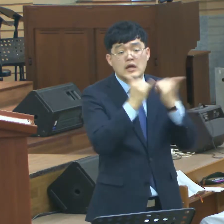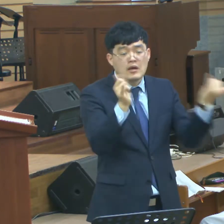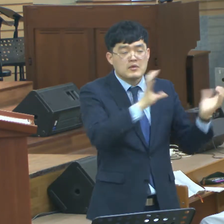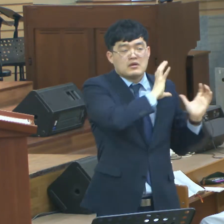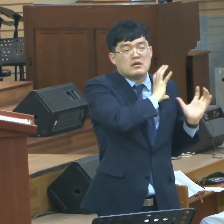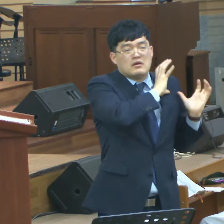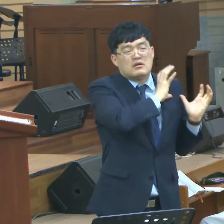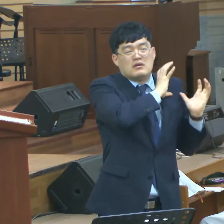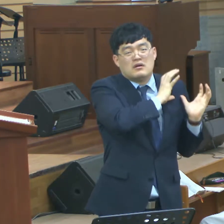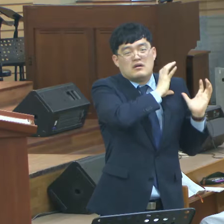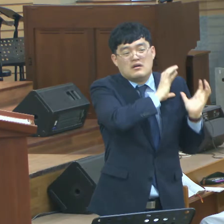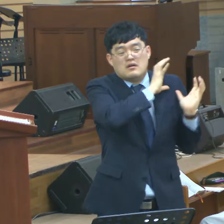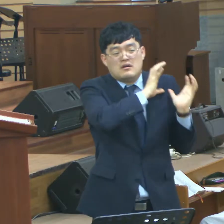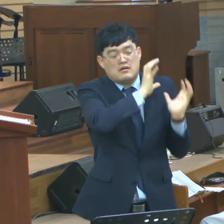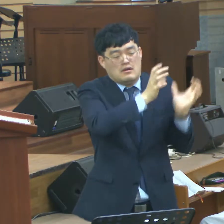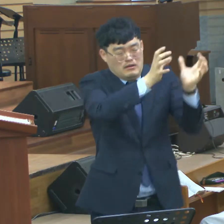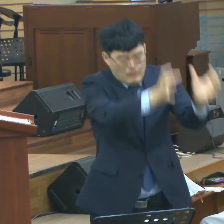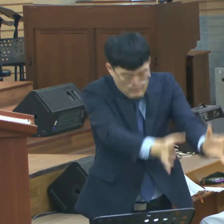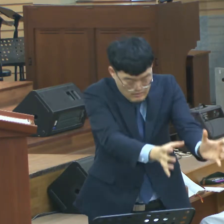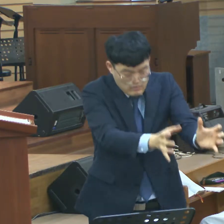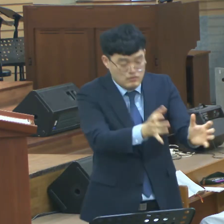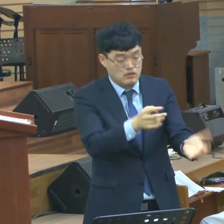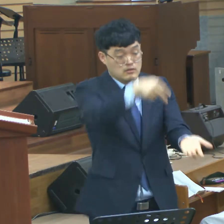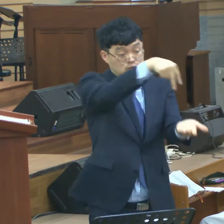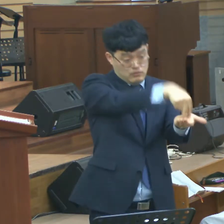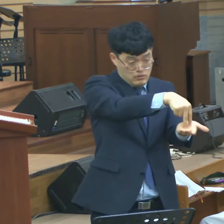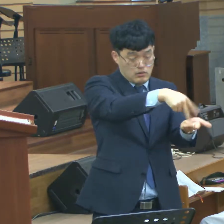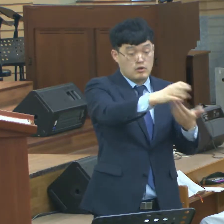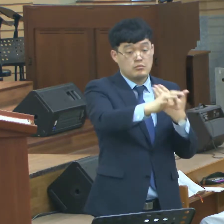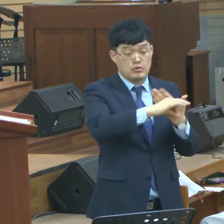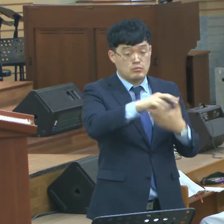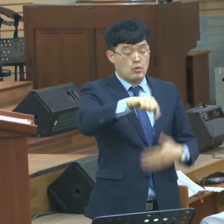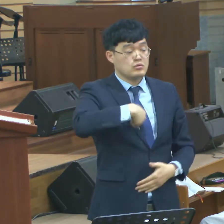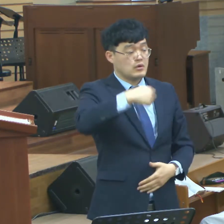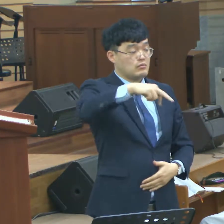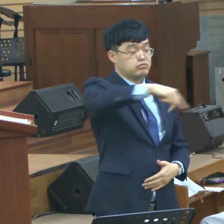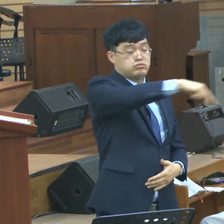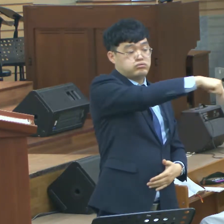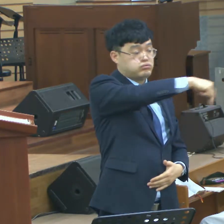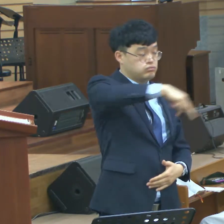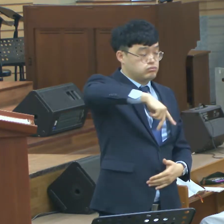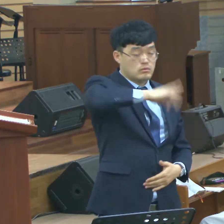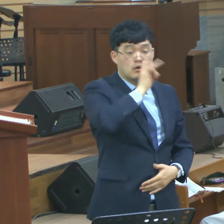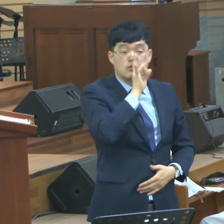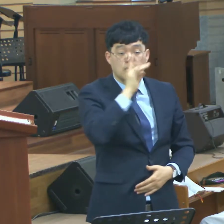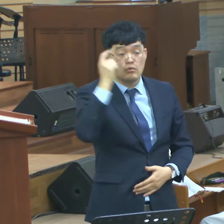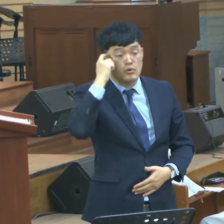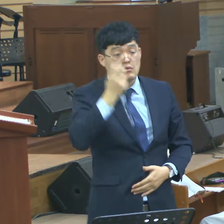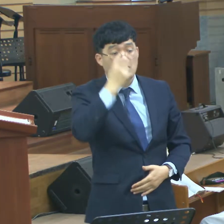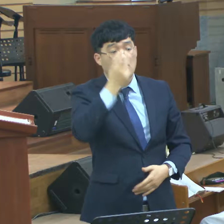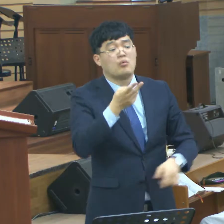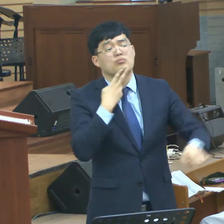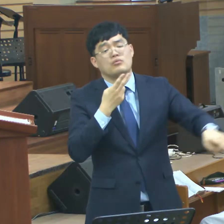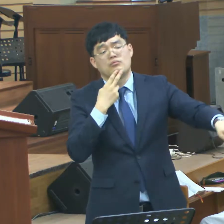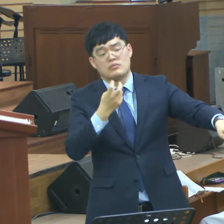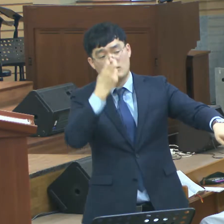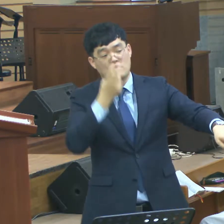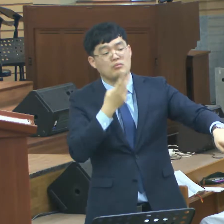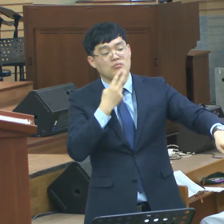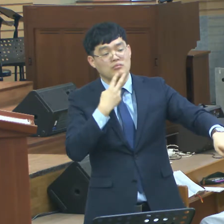세워놓으면 소리도 나는데 한 걸음도 움직이지를 못해요. 왜냐하면 죽었으니까. 그건 생명이 없으니까. 그게 우상이에요.